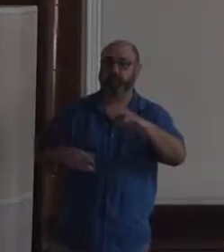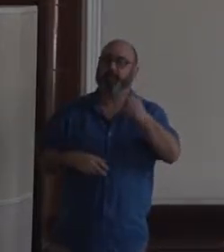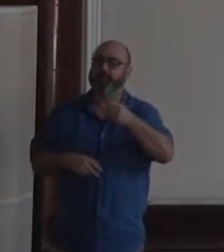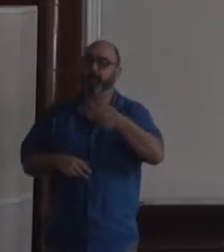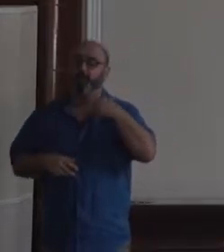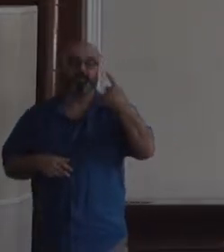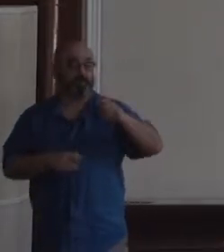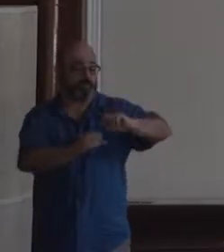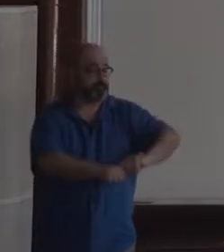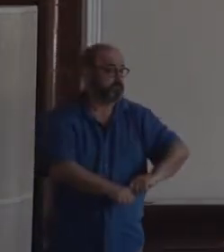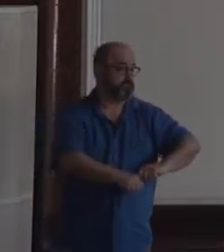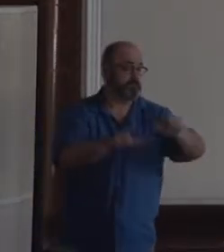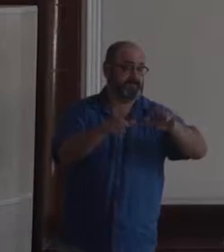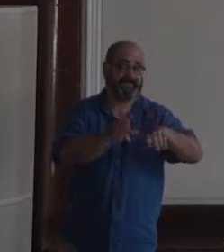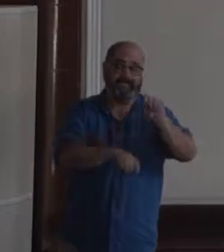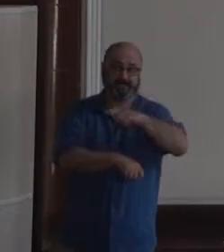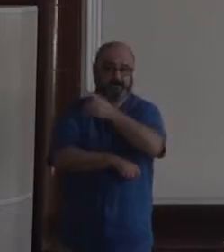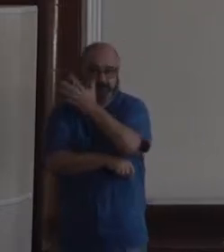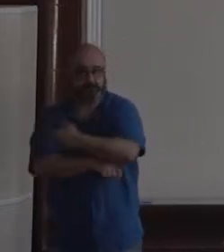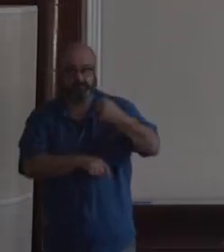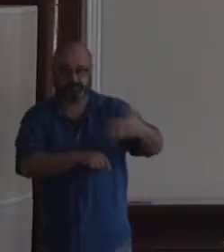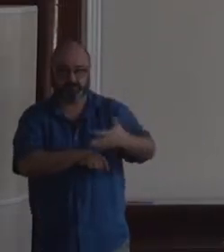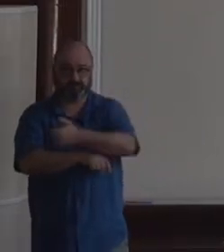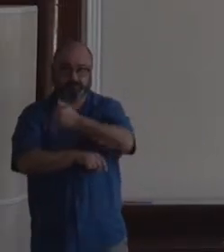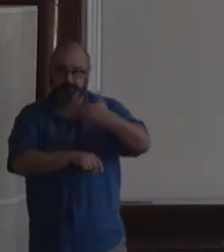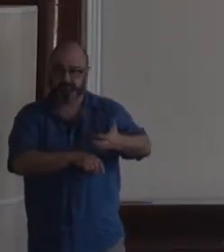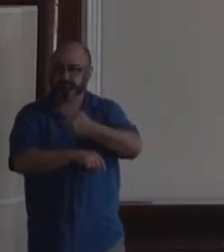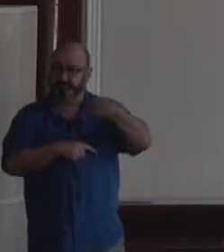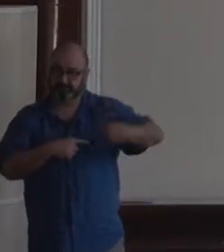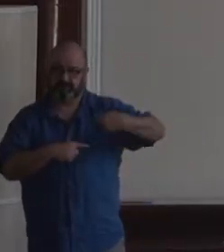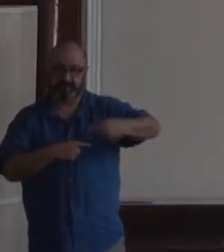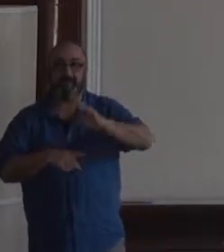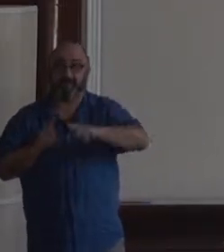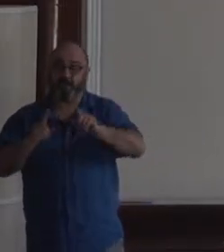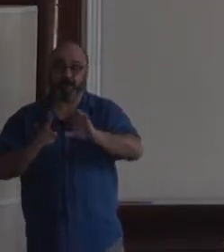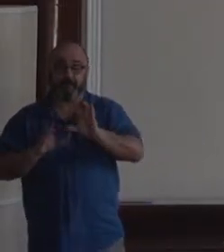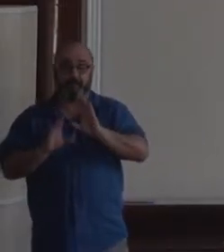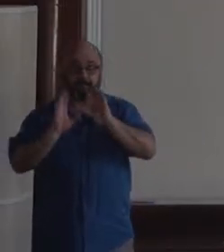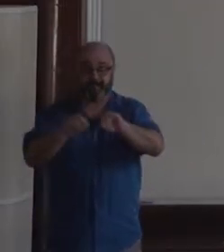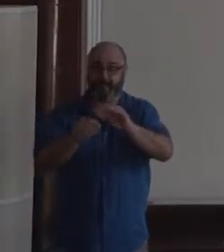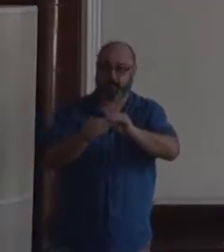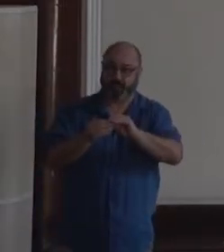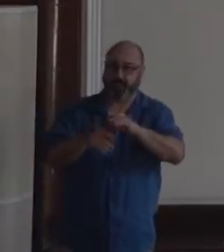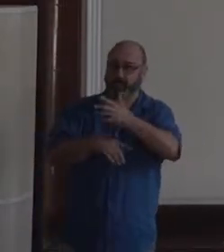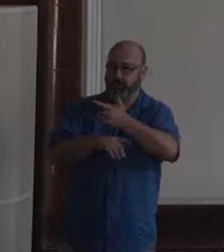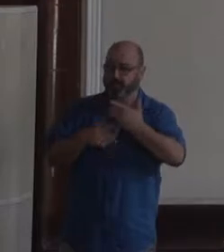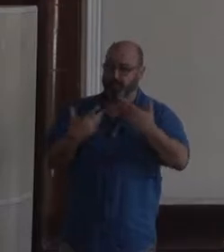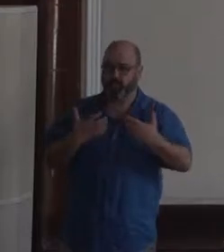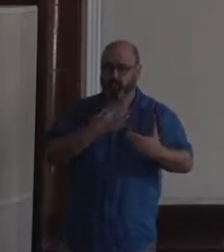chaque exécution d'un nouveau test. Des fois, la mise en place d'un même objet ou peut être assez coûteuse et on peut